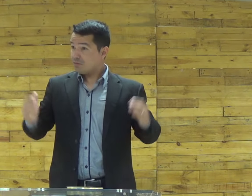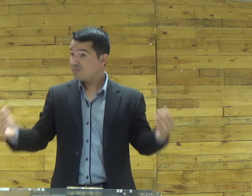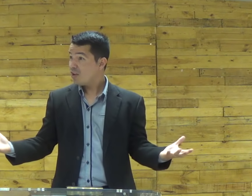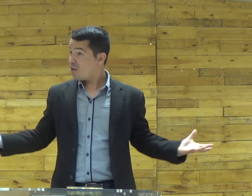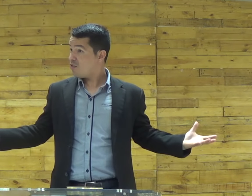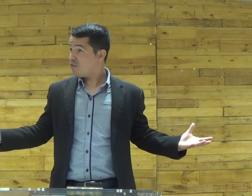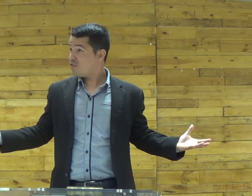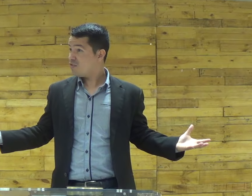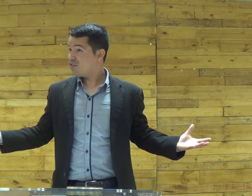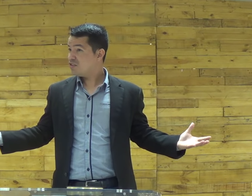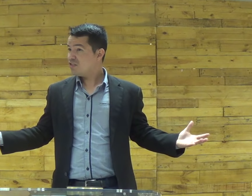eu acredito. Mas